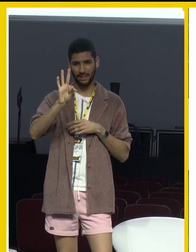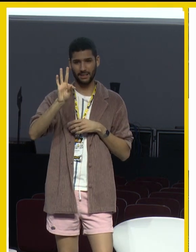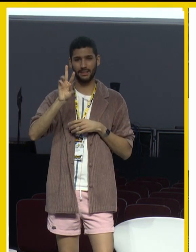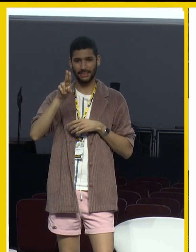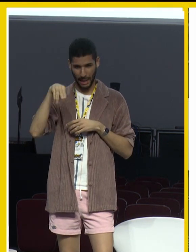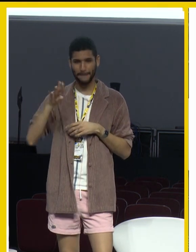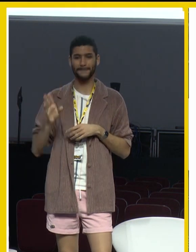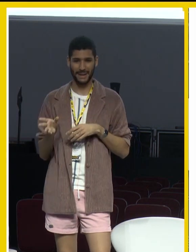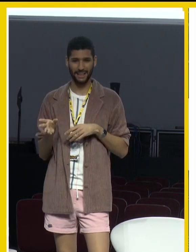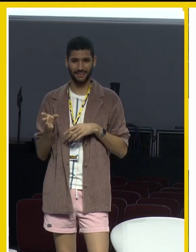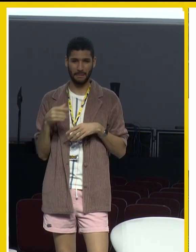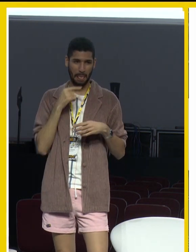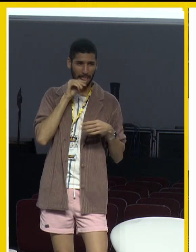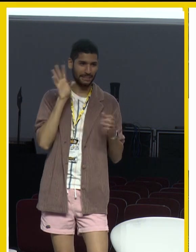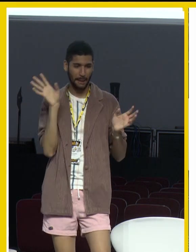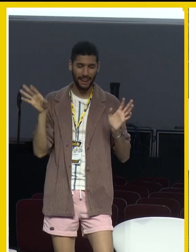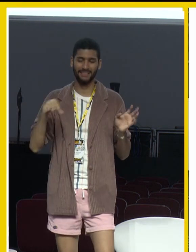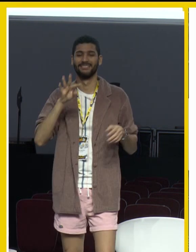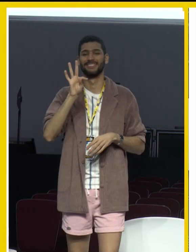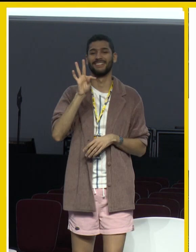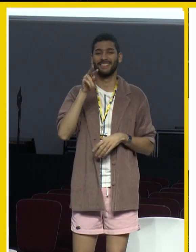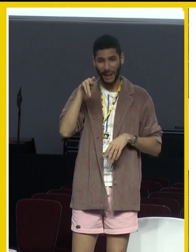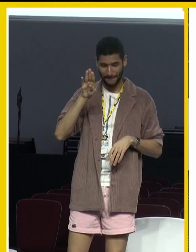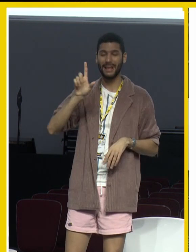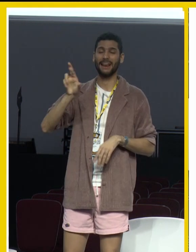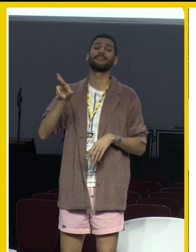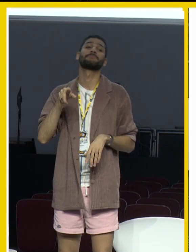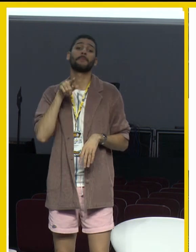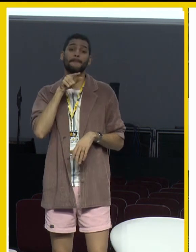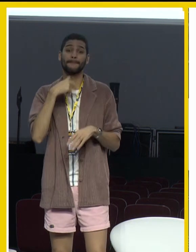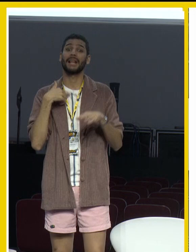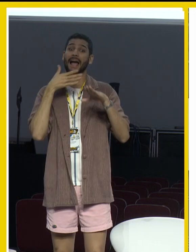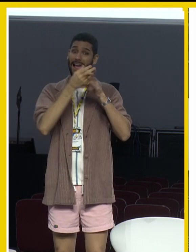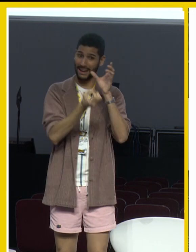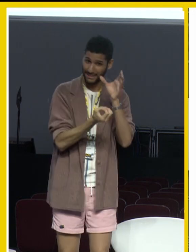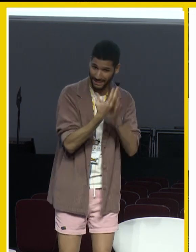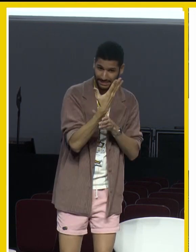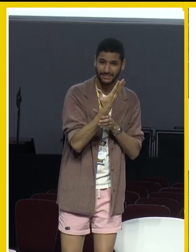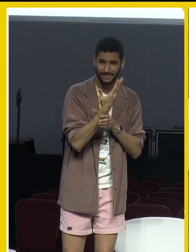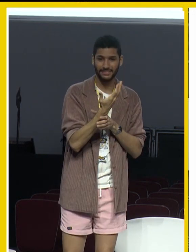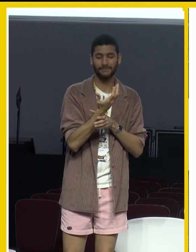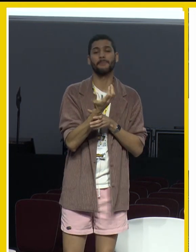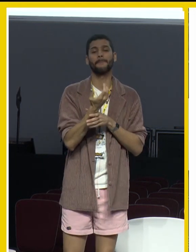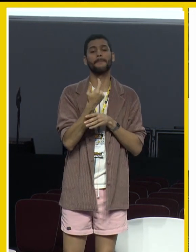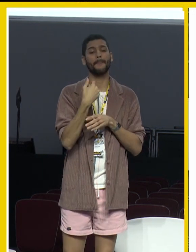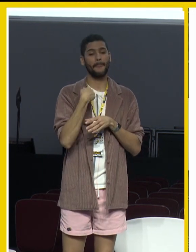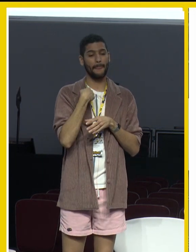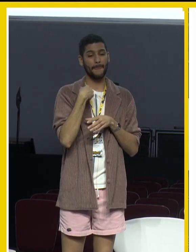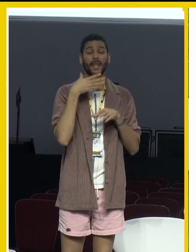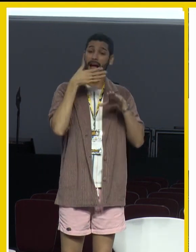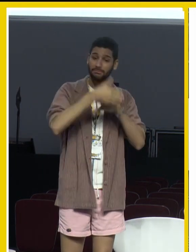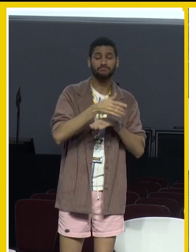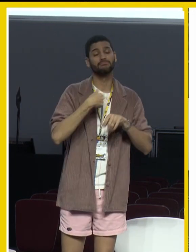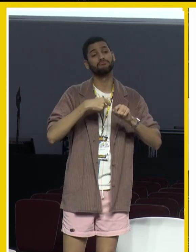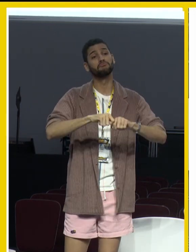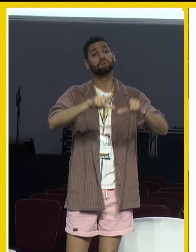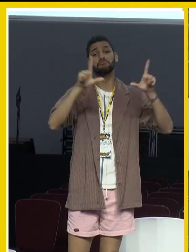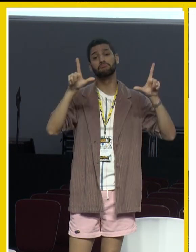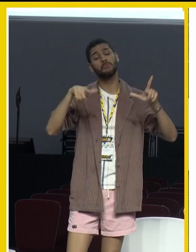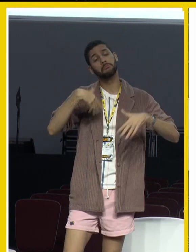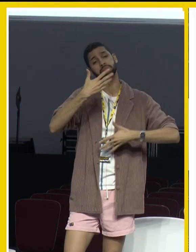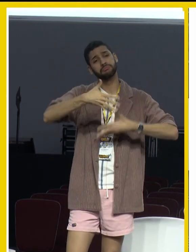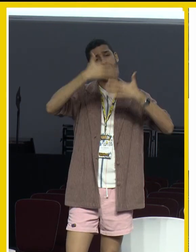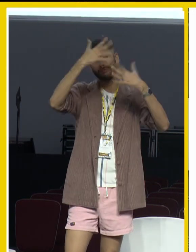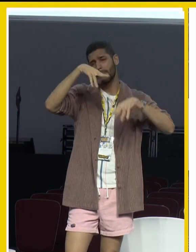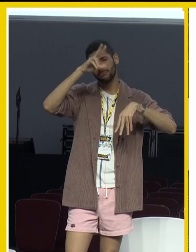e aí eu criei uma tumblr que é essa expressão inglesa é e aí eu criei e